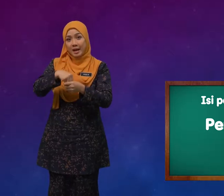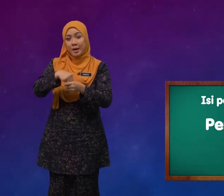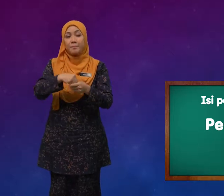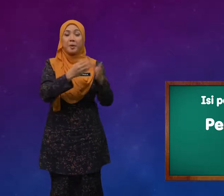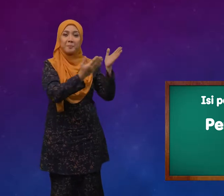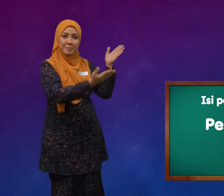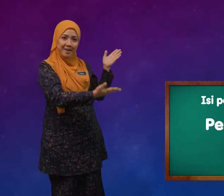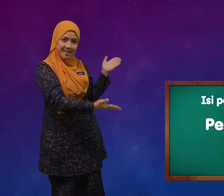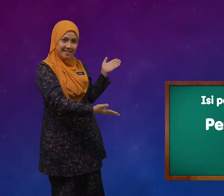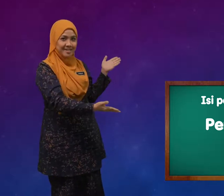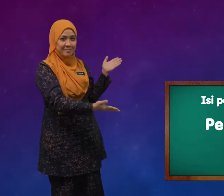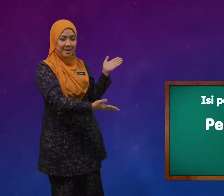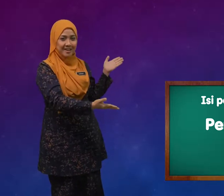dalam paparan di sebelah.